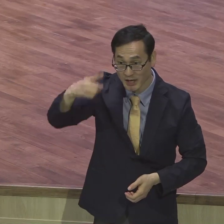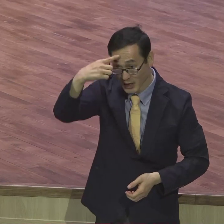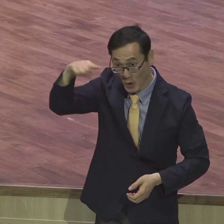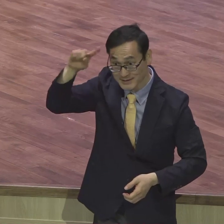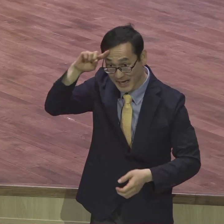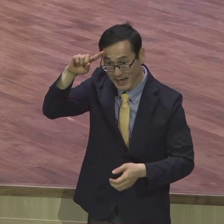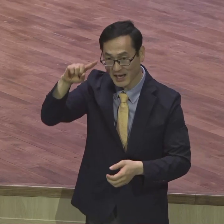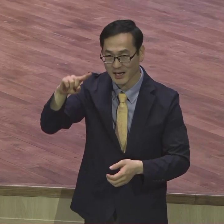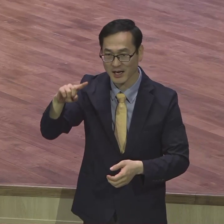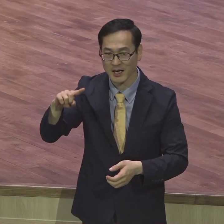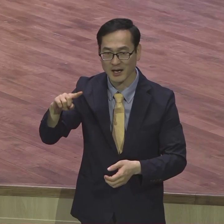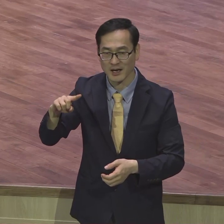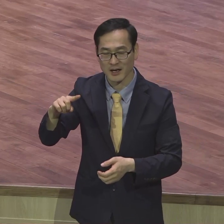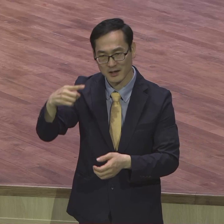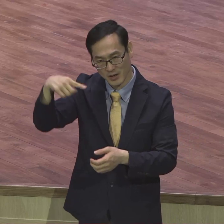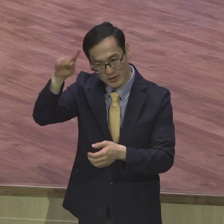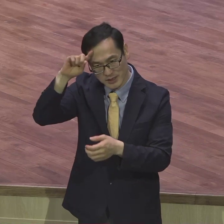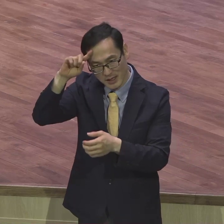세워집니다.